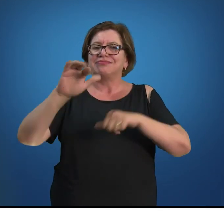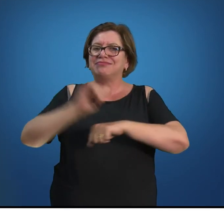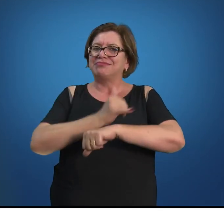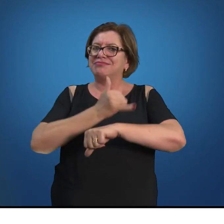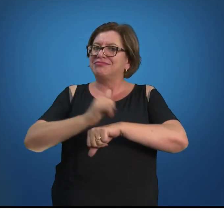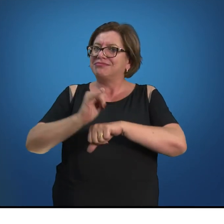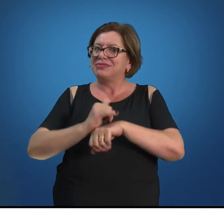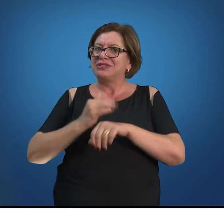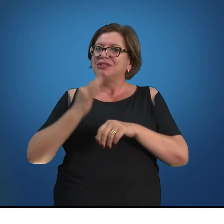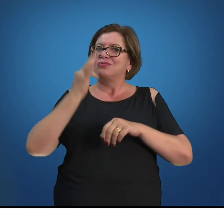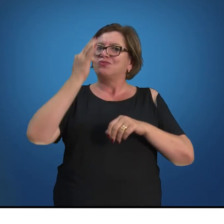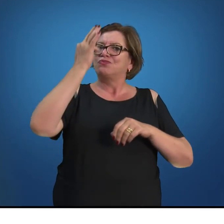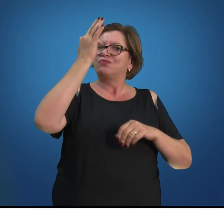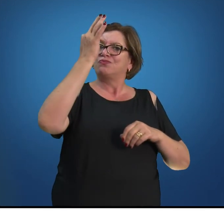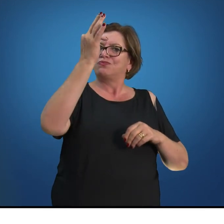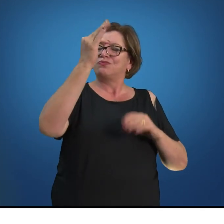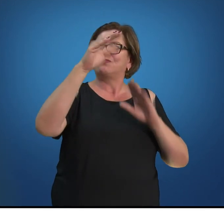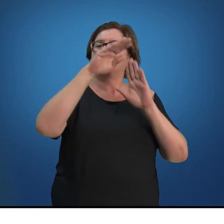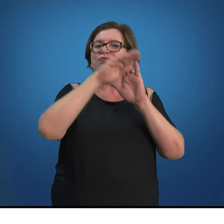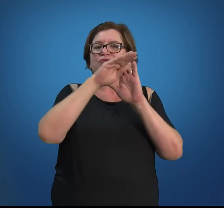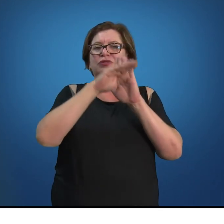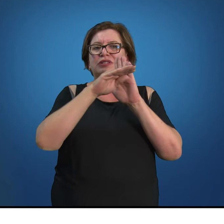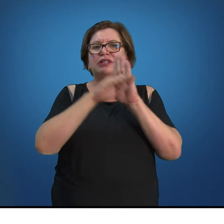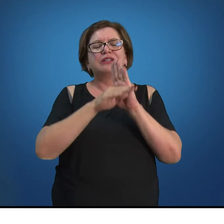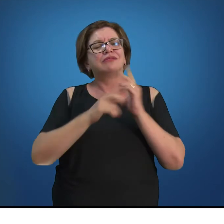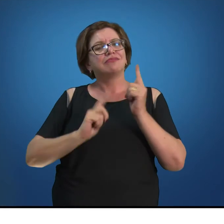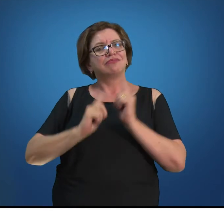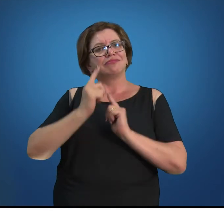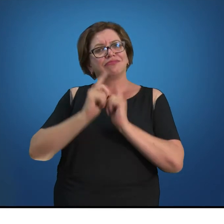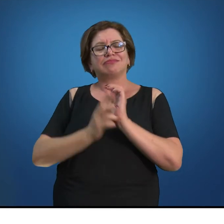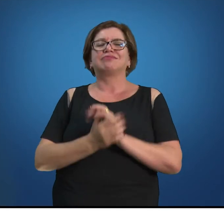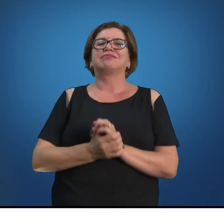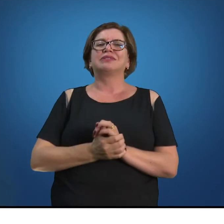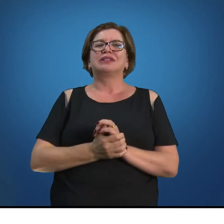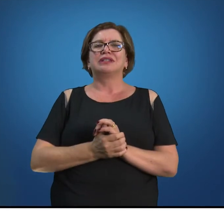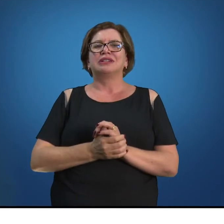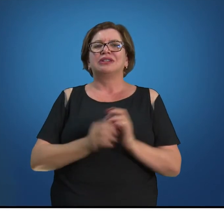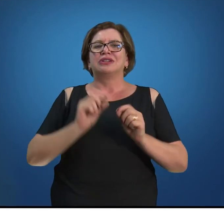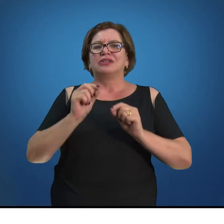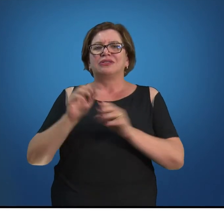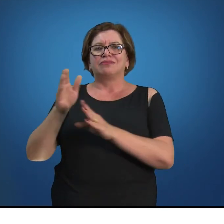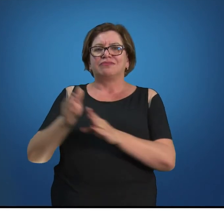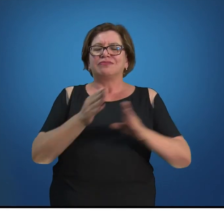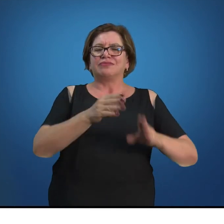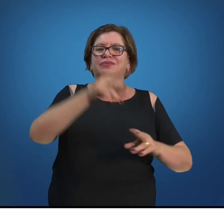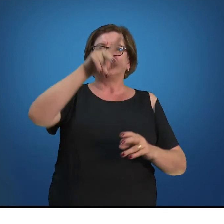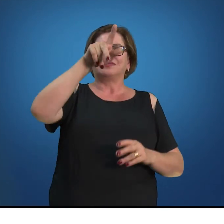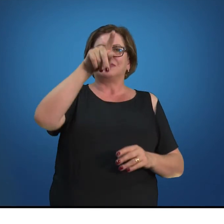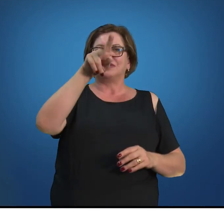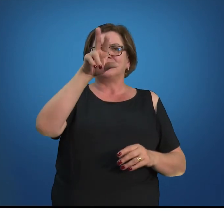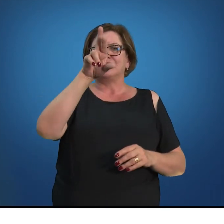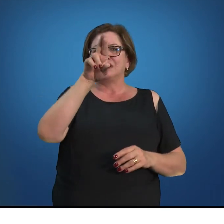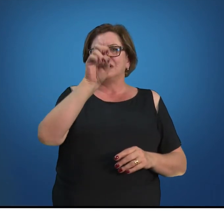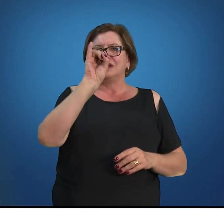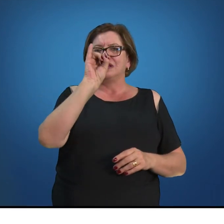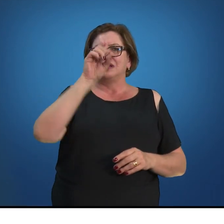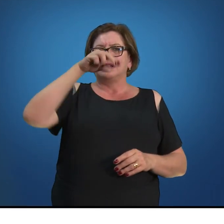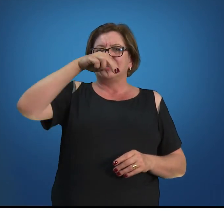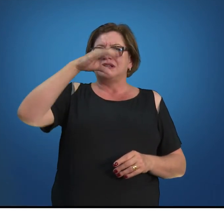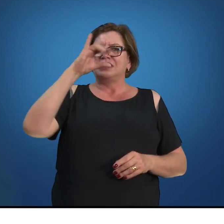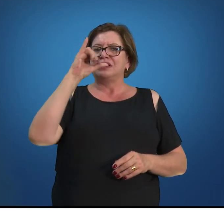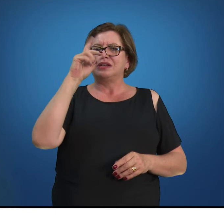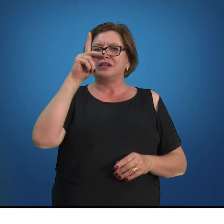rumos para o estabelecimento do planejamento e da gestão. Os princípios da Política Nacional de Desenvolvimento